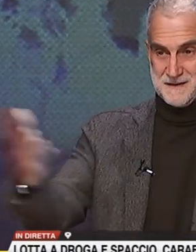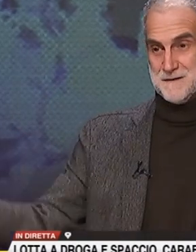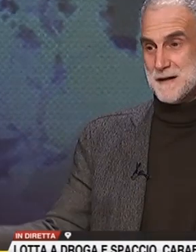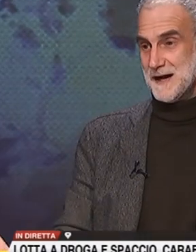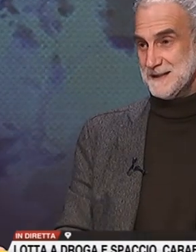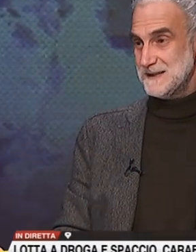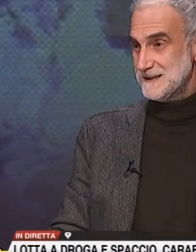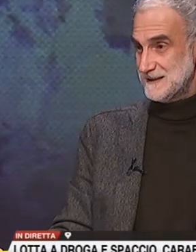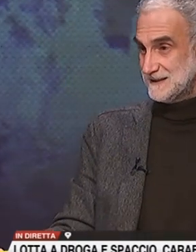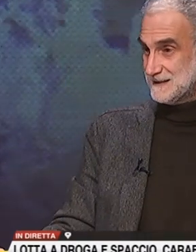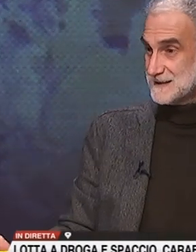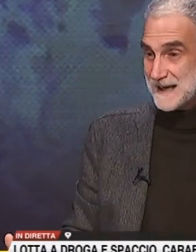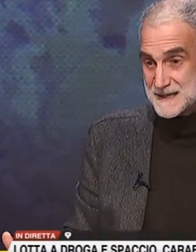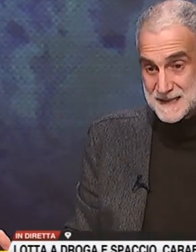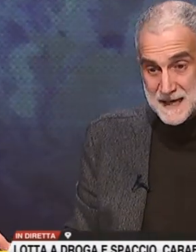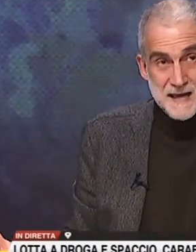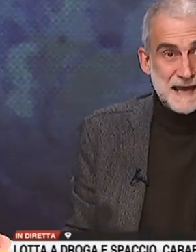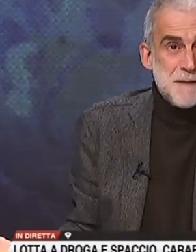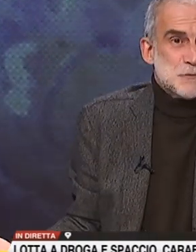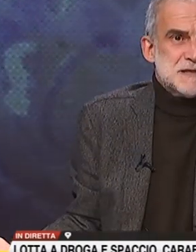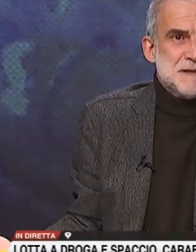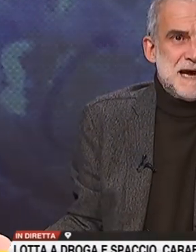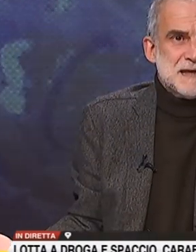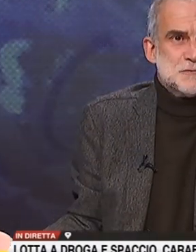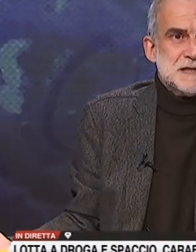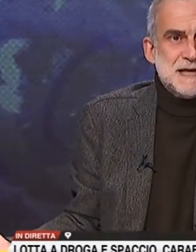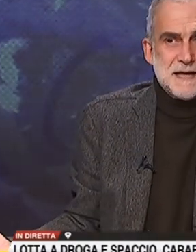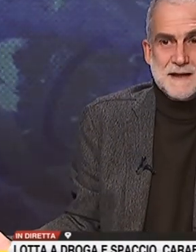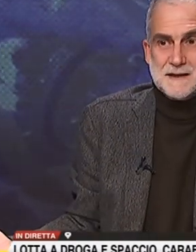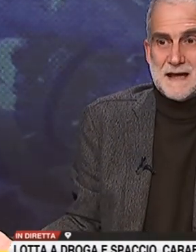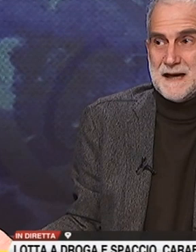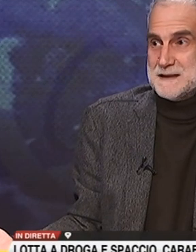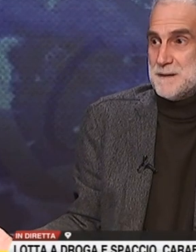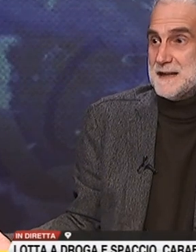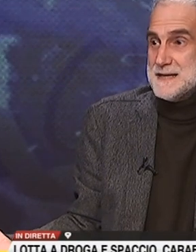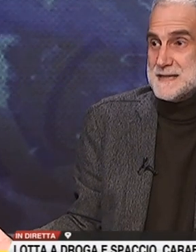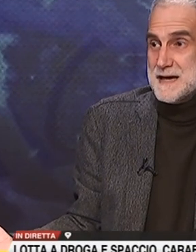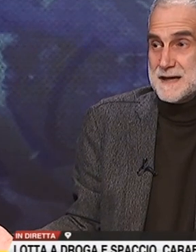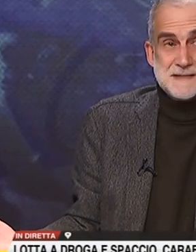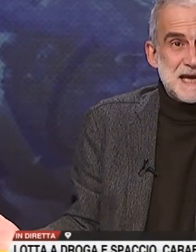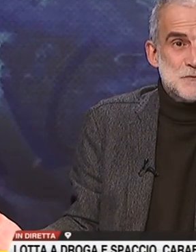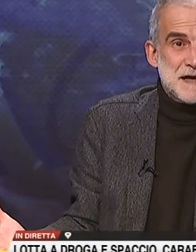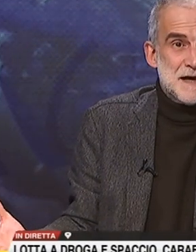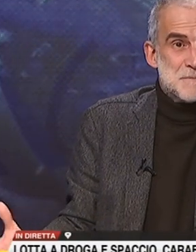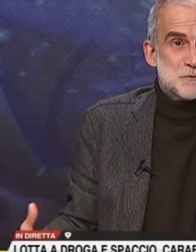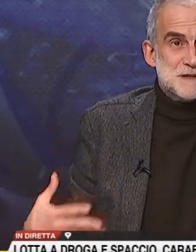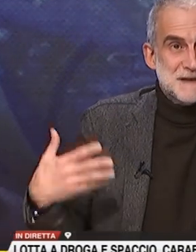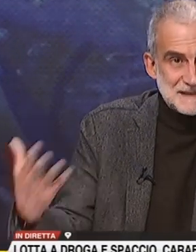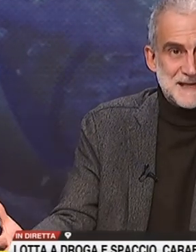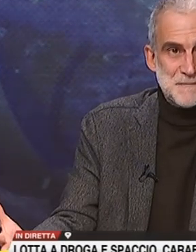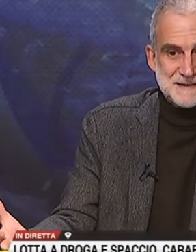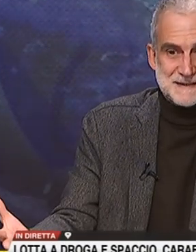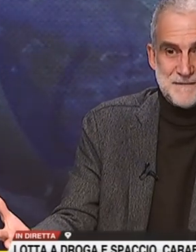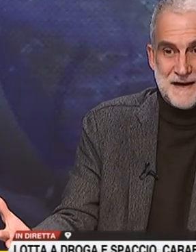questa mare di disgrazie che è possibile anche uscire dalla dipendenza, che c'è una